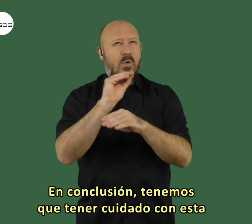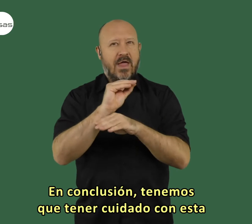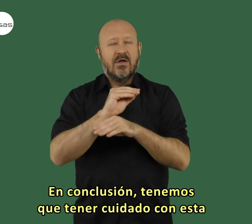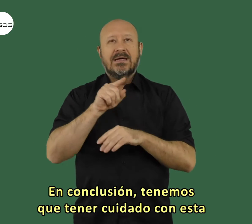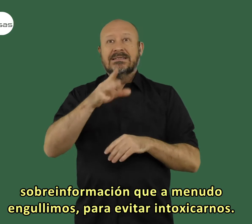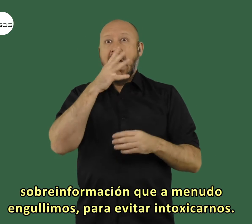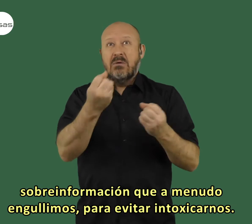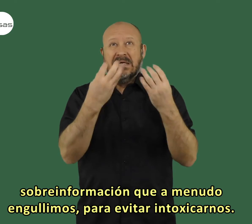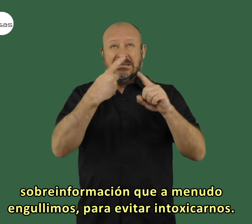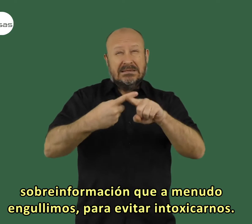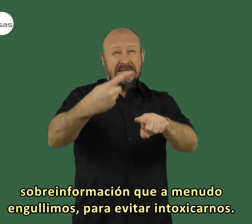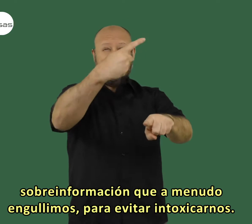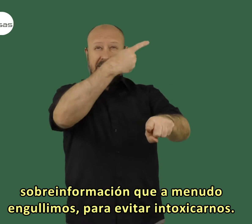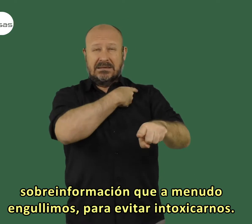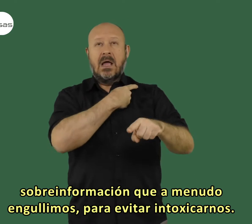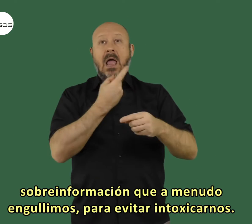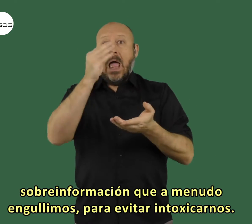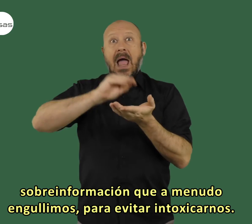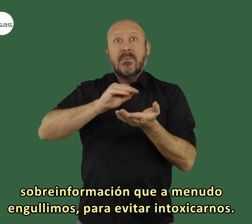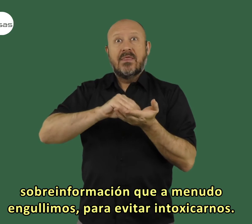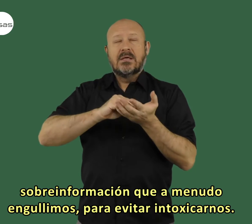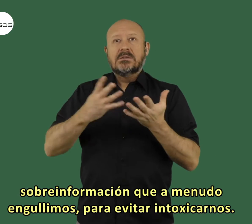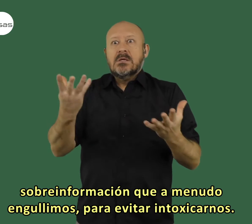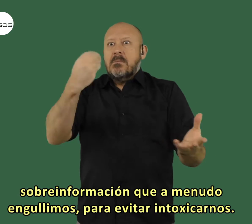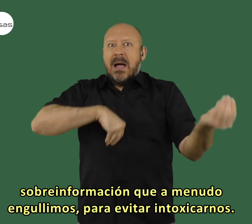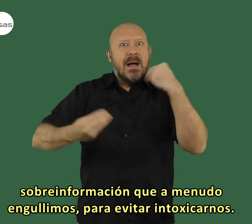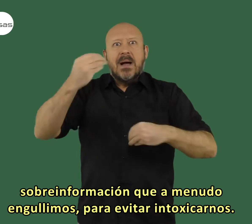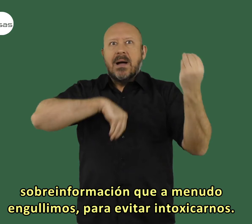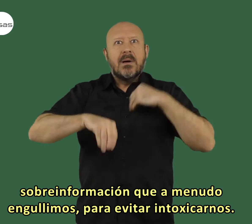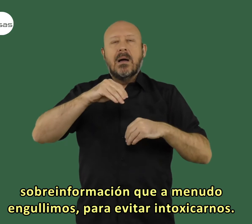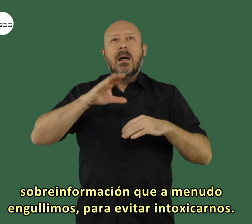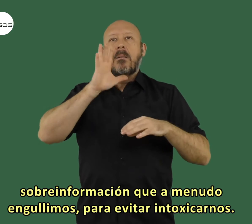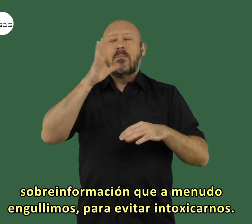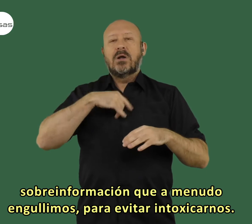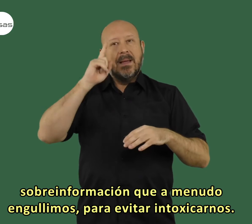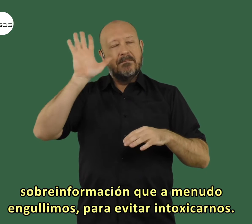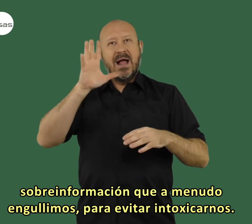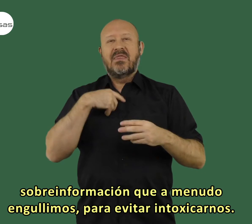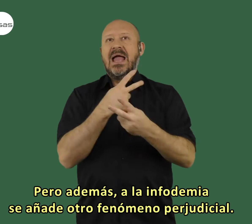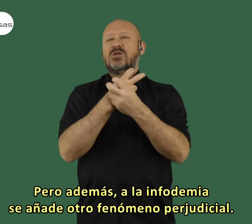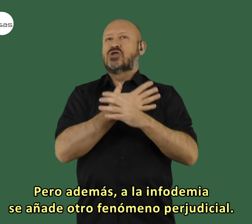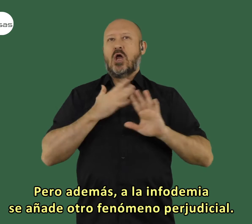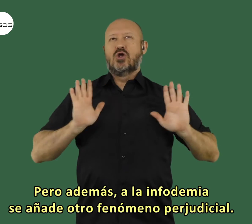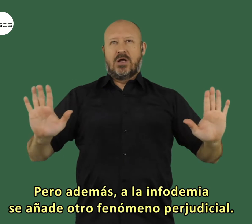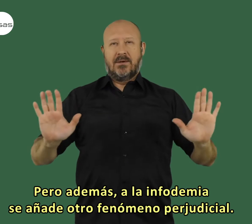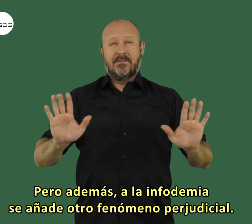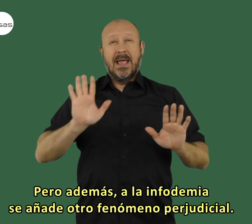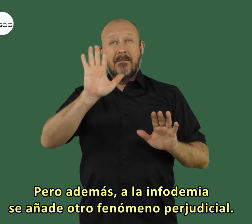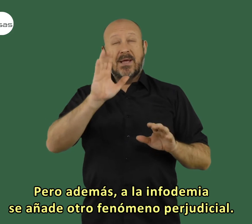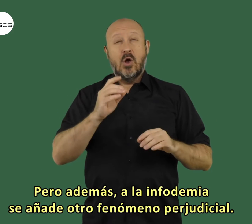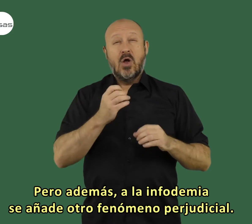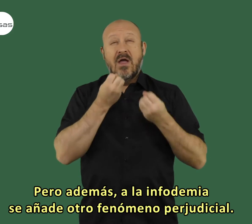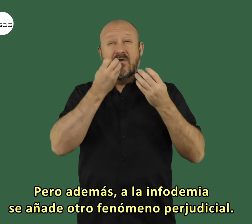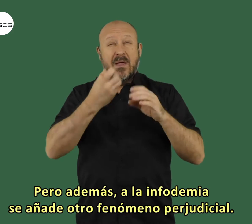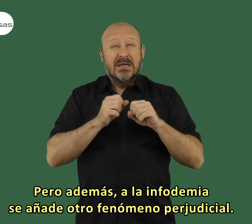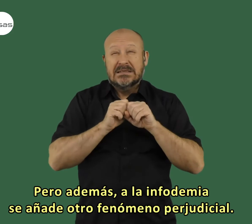que tener cuidado con esta sobreinformación que a menudo engullimos para evitar intoxicarnos. Pero además, a